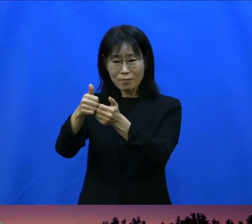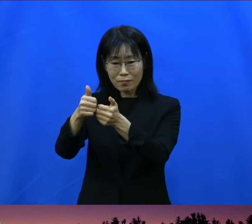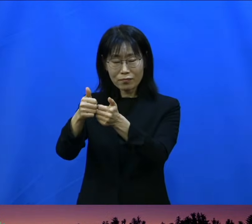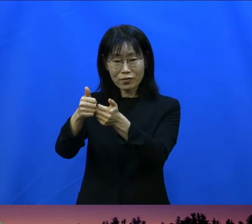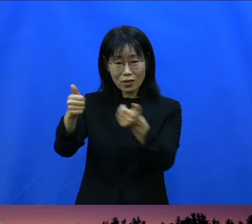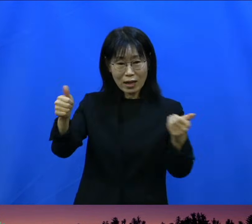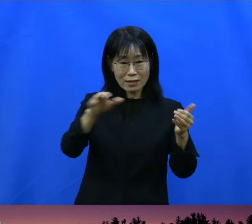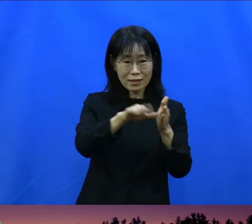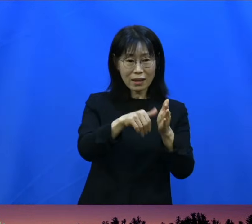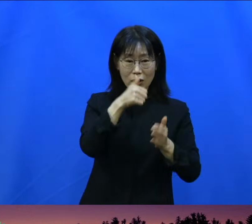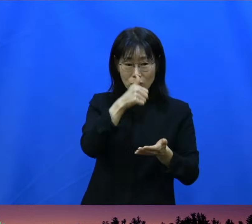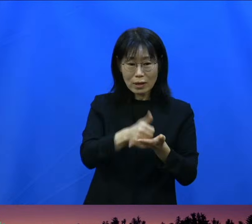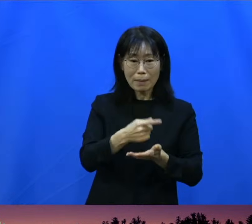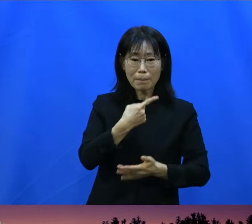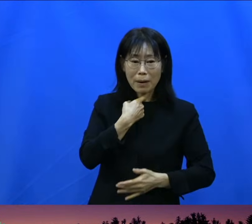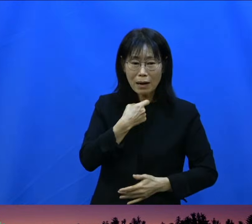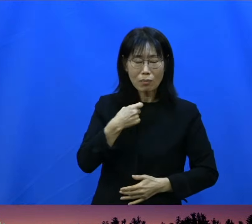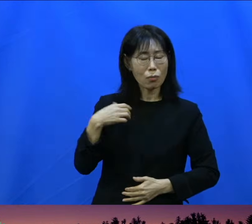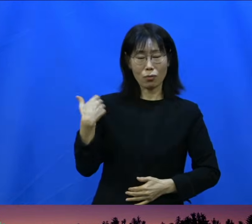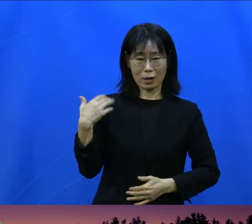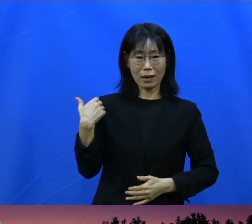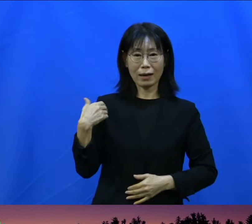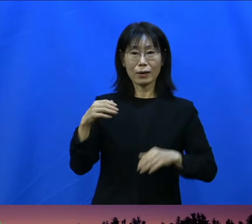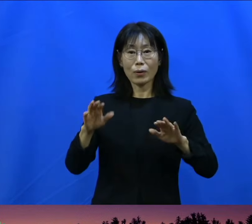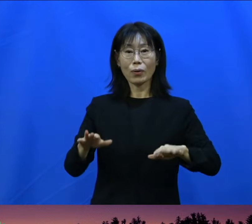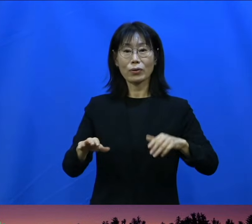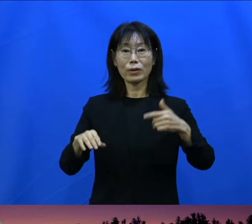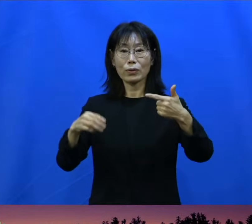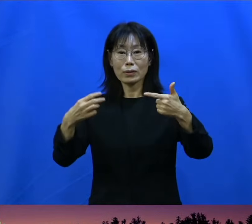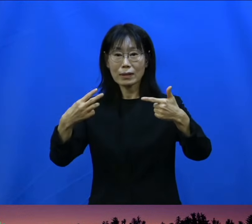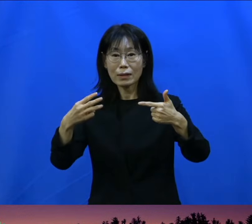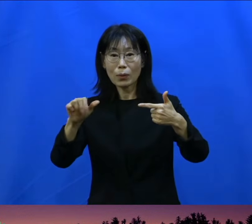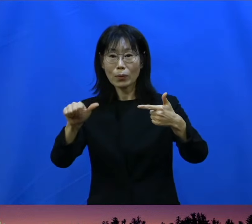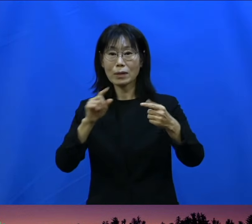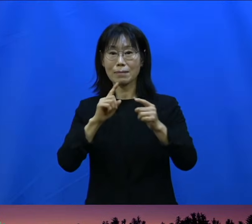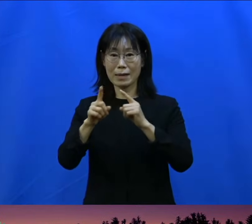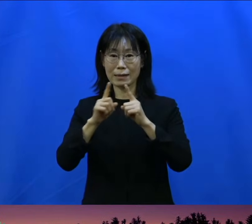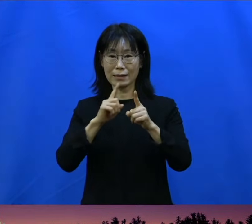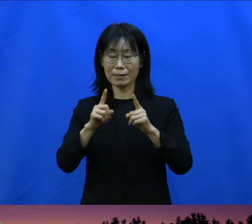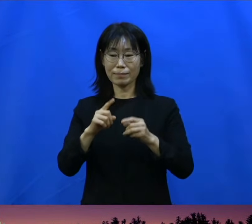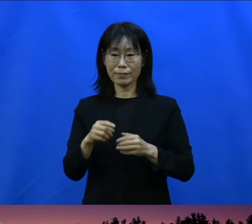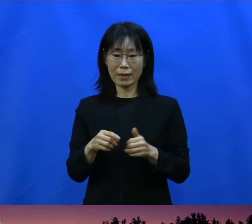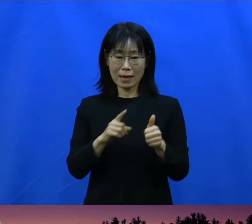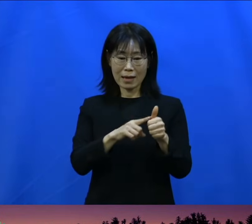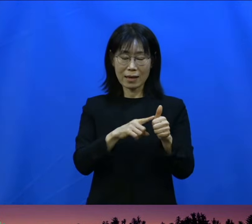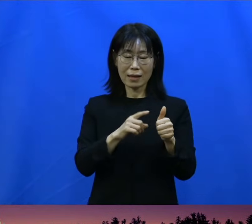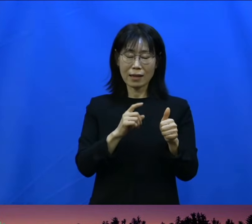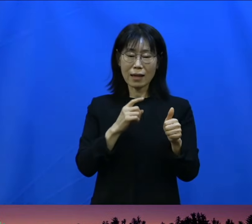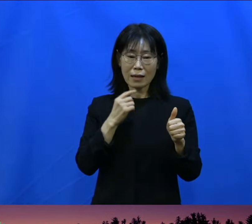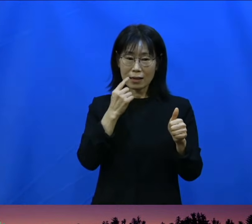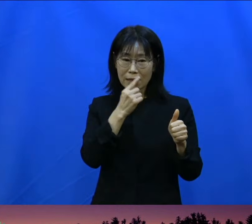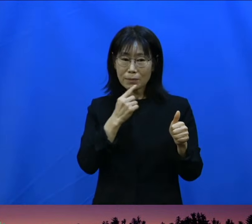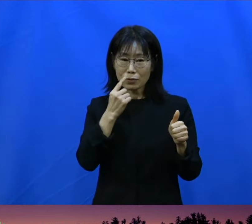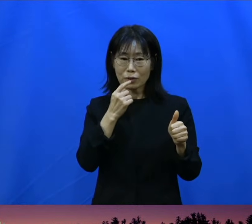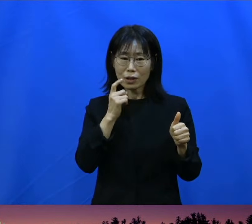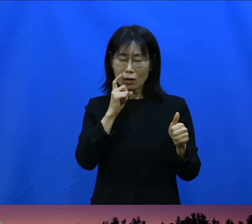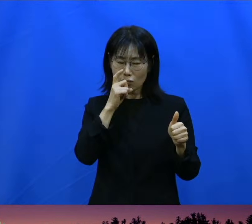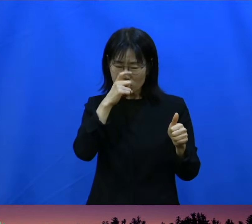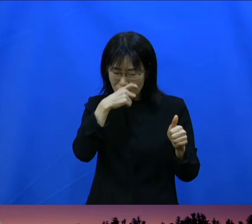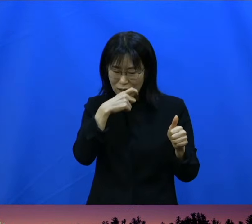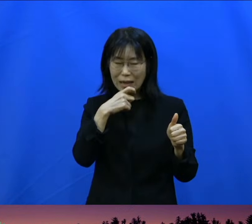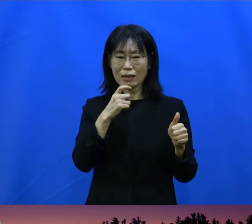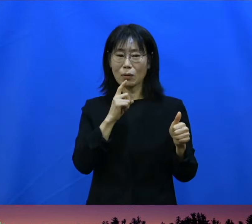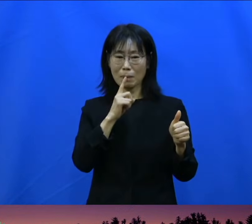만군의 여호와이신 왕을 배웠음 이로다 하였더라. 거룩의 실체를 본 사람은 자신이